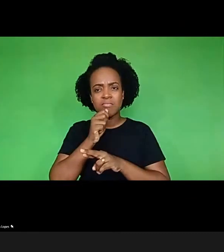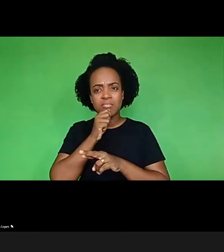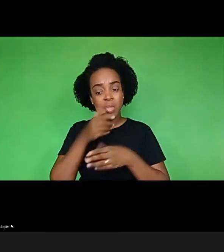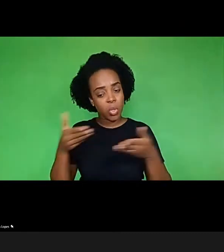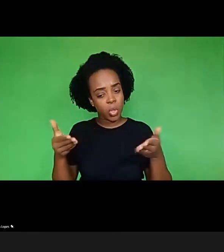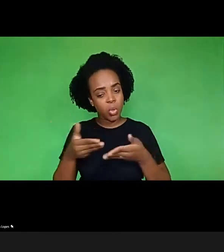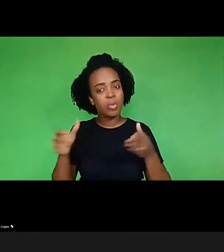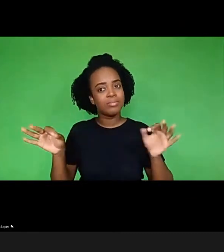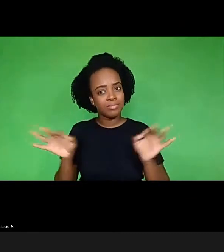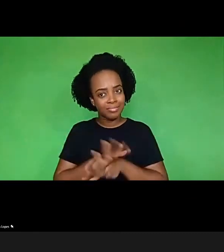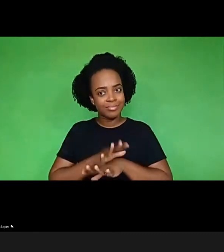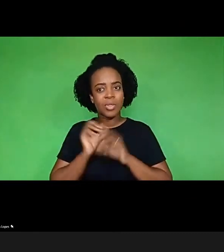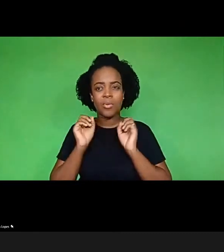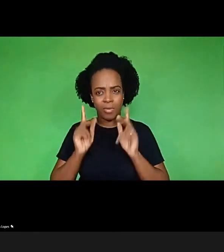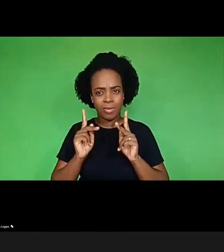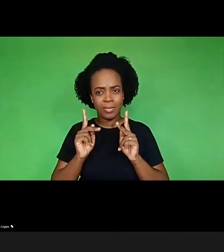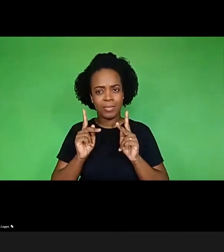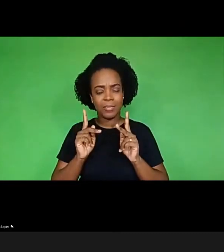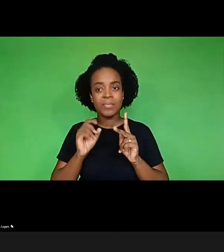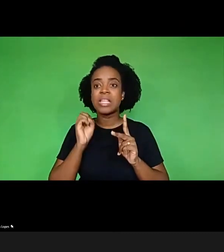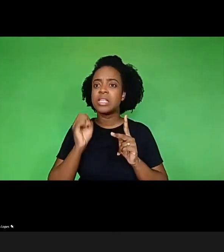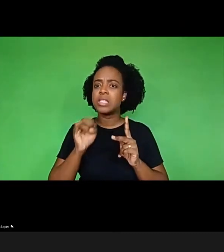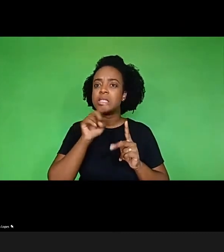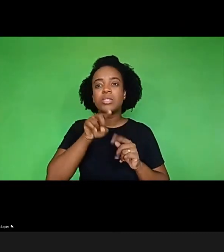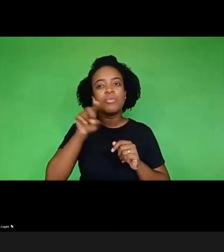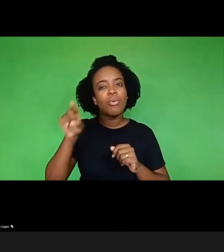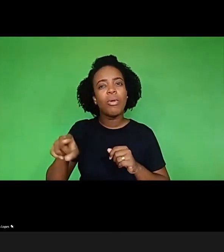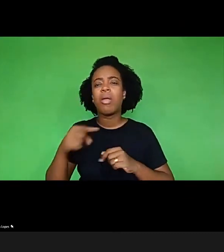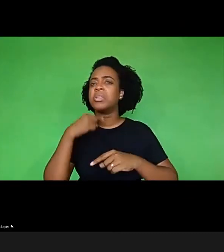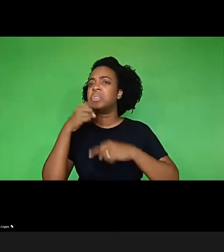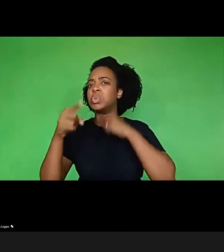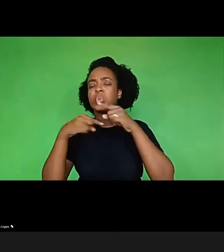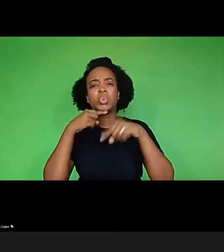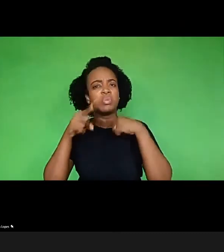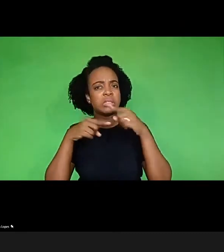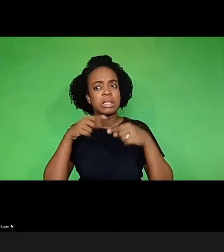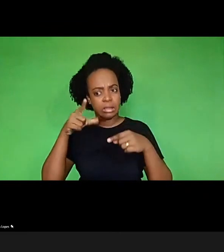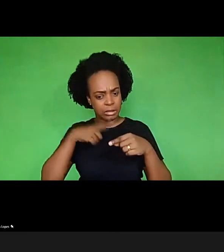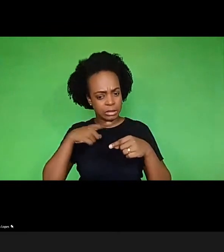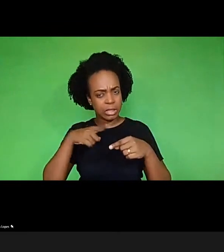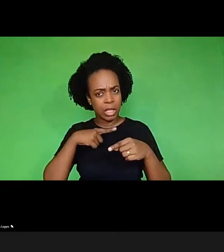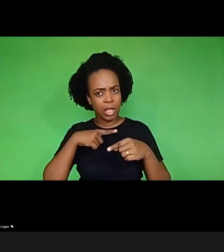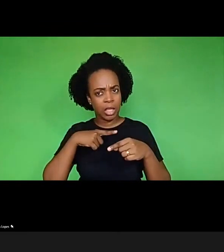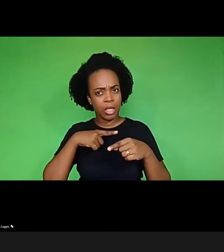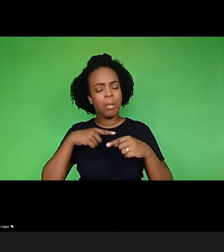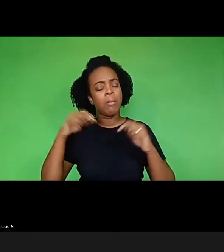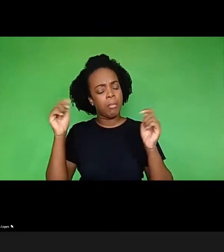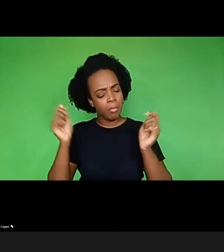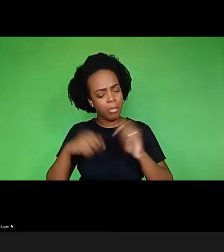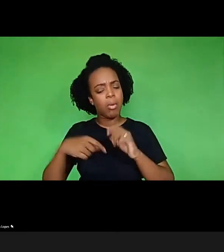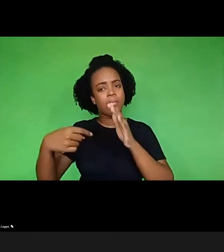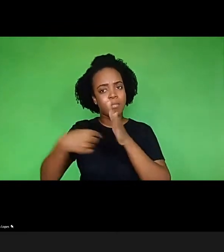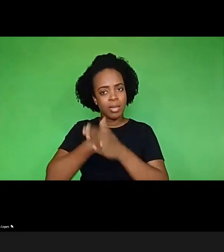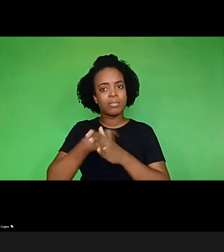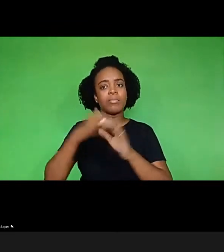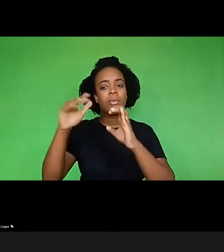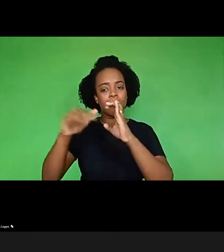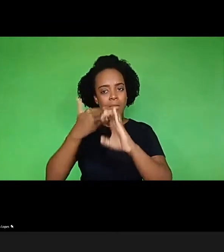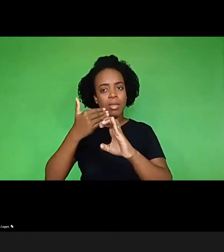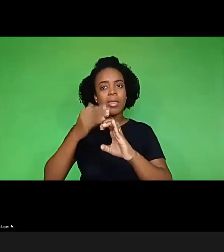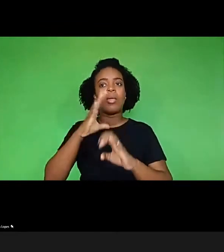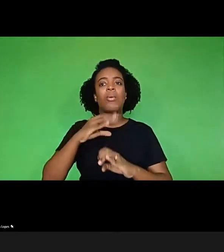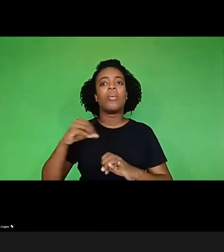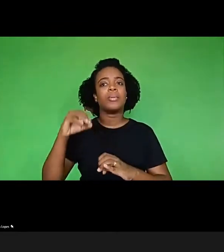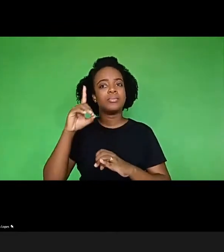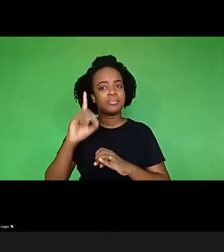certo? Quando vocês tiverem mais dúvidas, essa live vai ficar gravada. Se vocês tiverem mais dúvidas, podem mandar para o e-mail da coordenação,